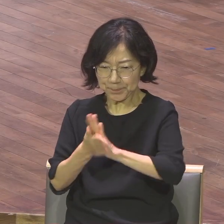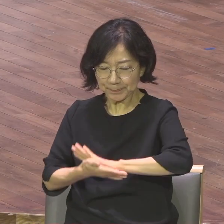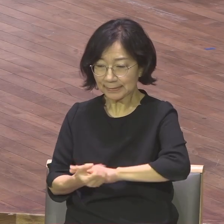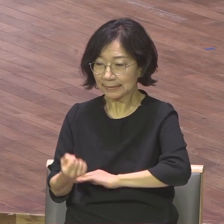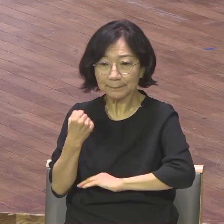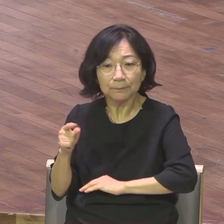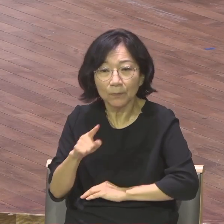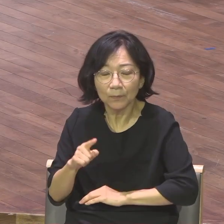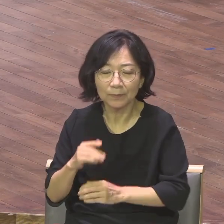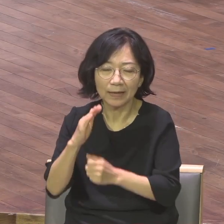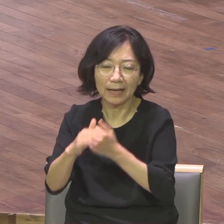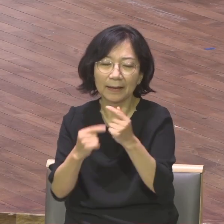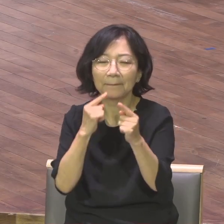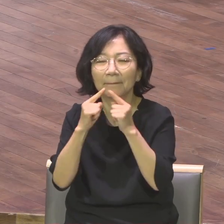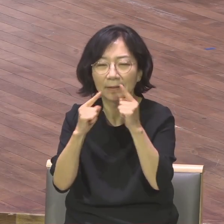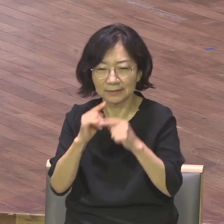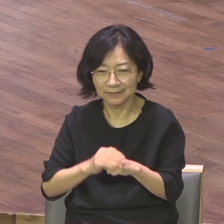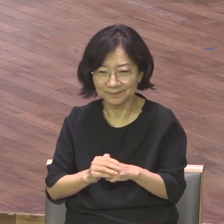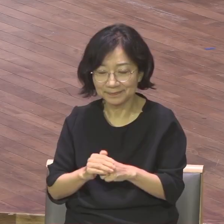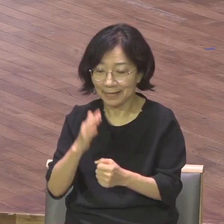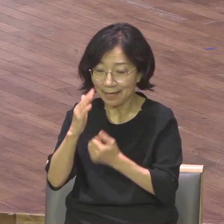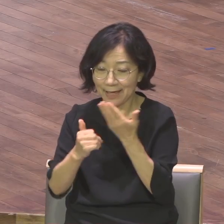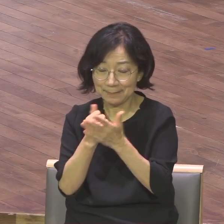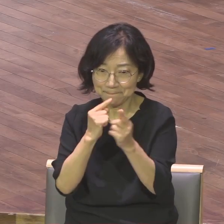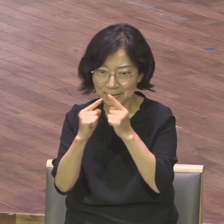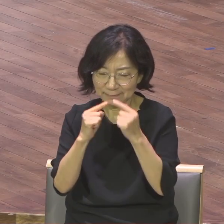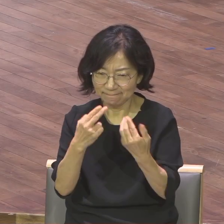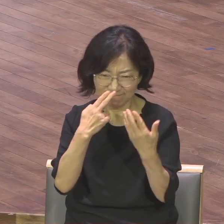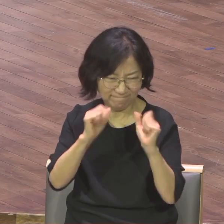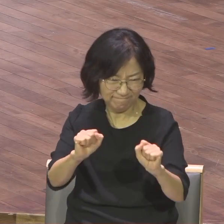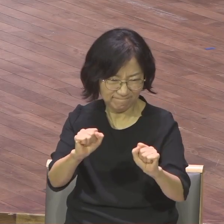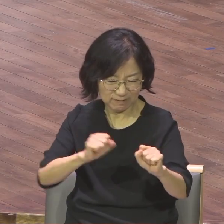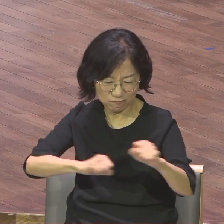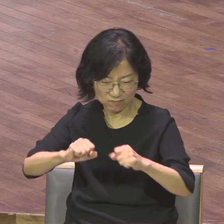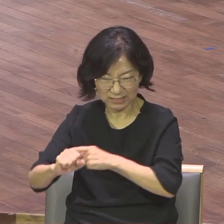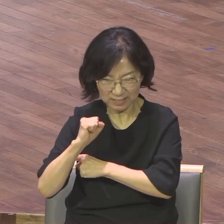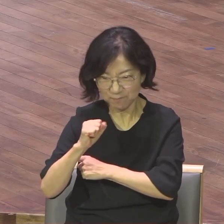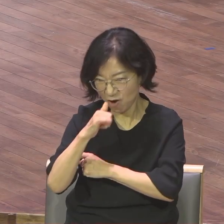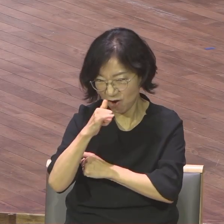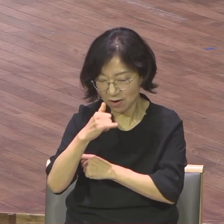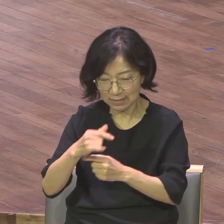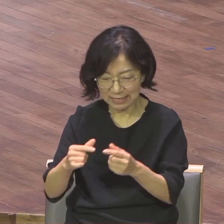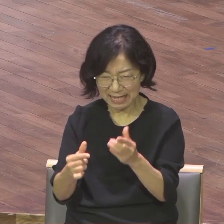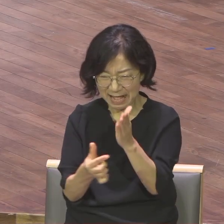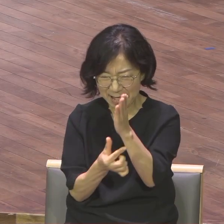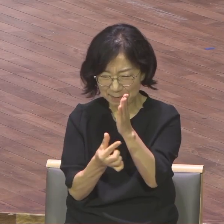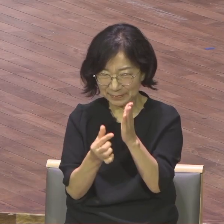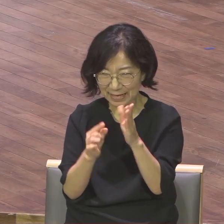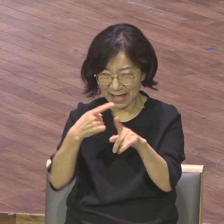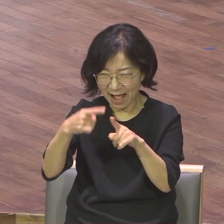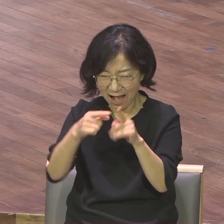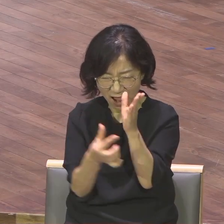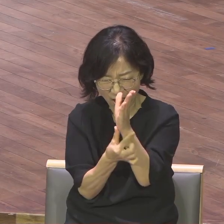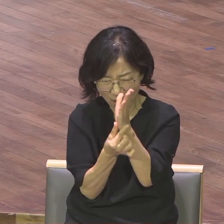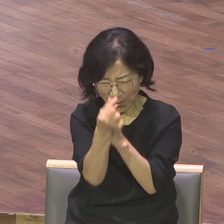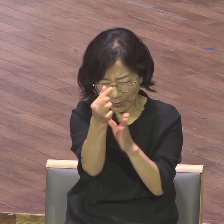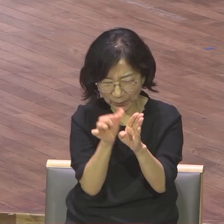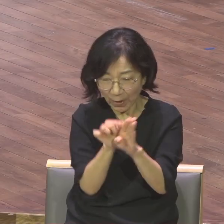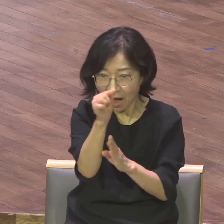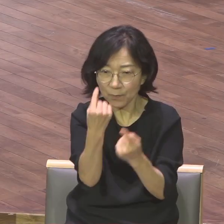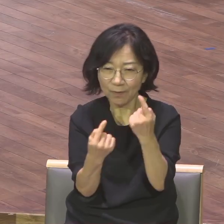하나님 말씀은 살아있고 활력이 있어. 좌우엔 어떤 낯선 검보다 예리하여 혼과 영과 관절과 골수를